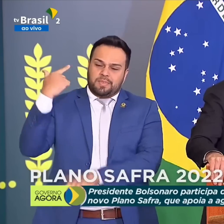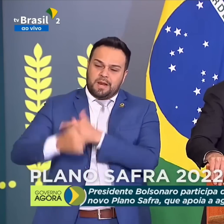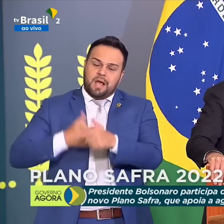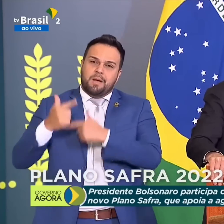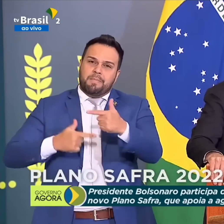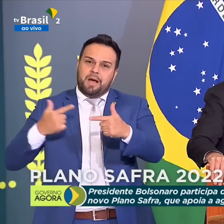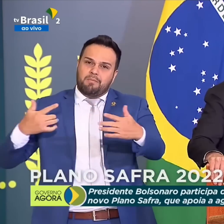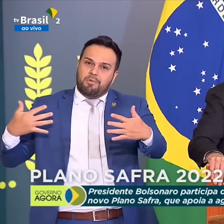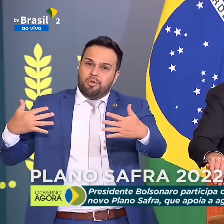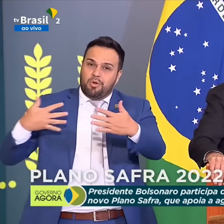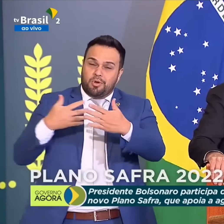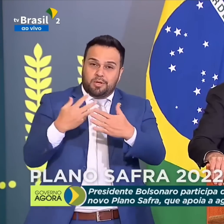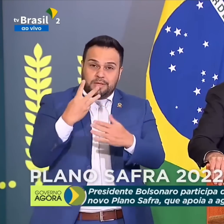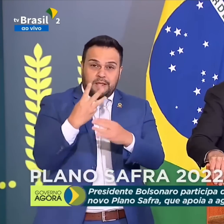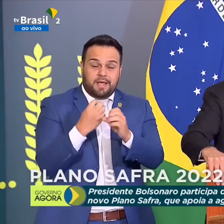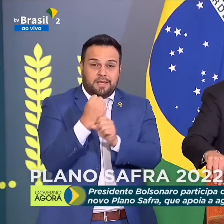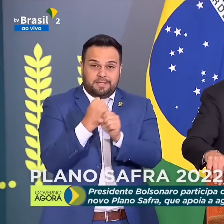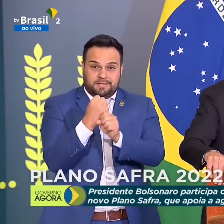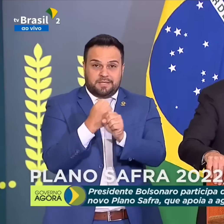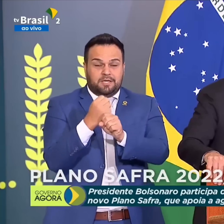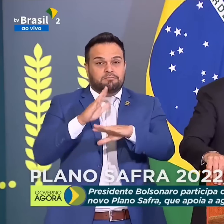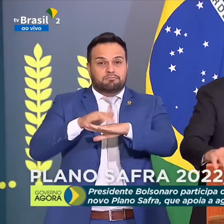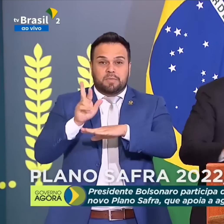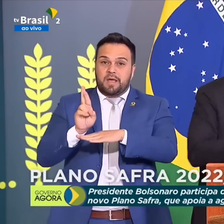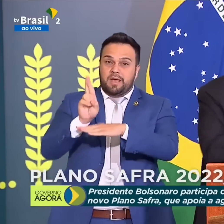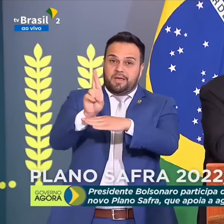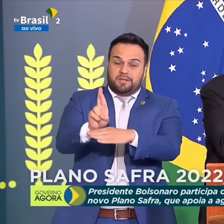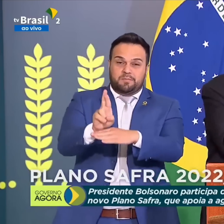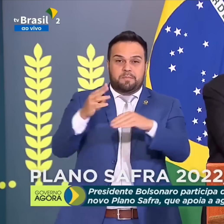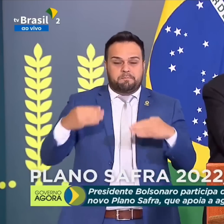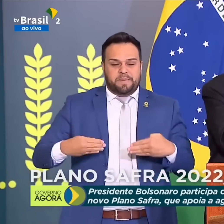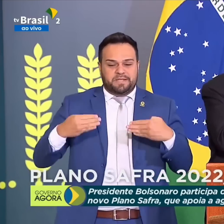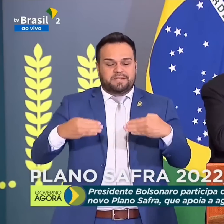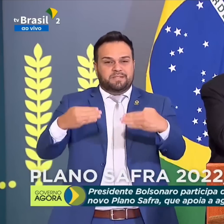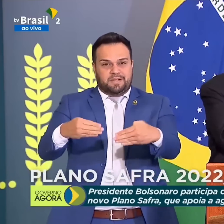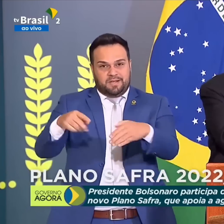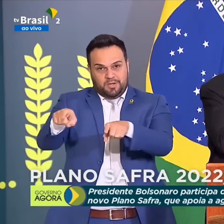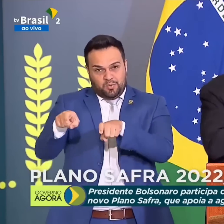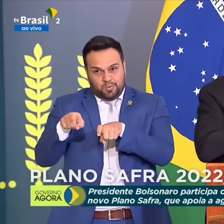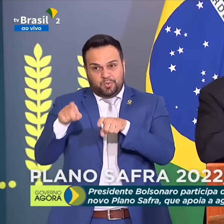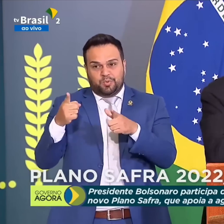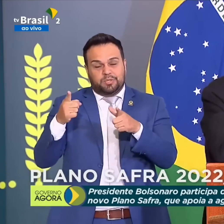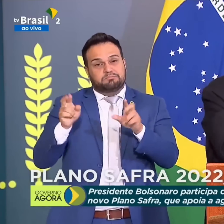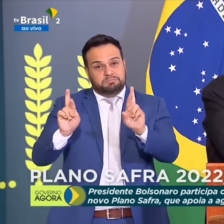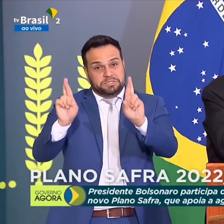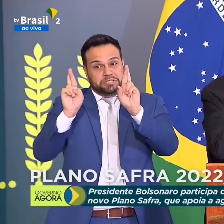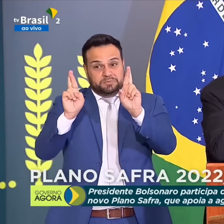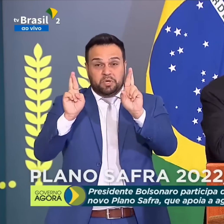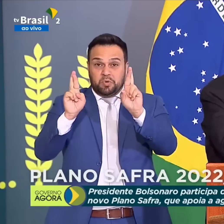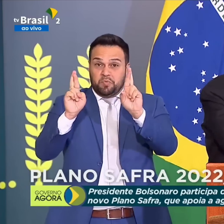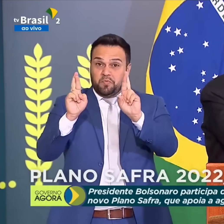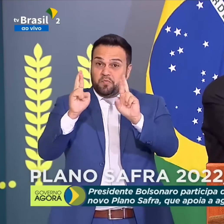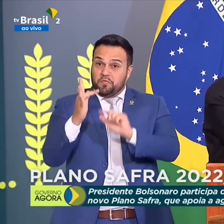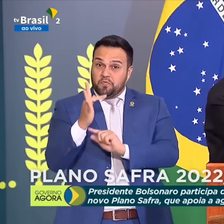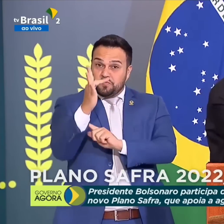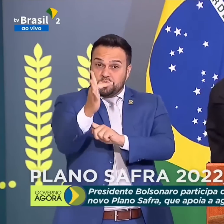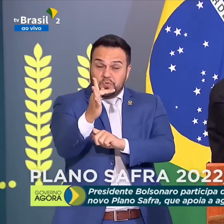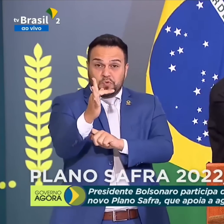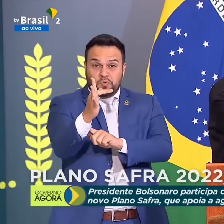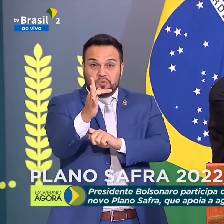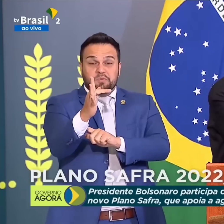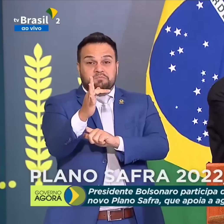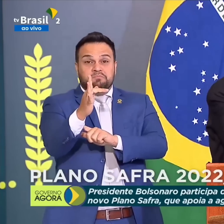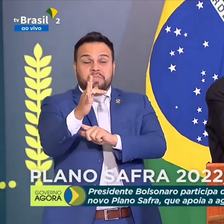desses 3 anos à frente do ministério. E a gente espera vê-la oportunamente promovida, né,